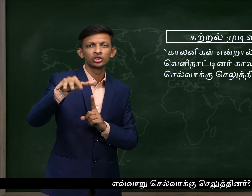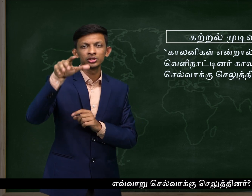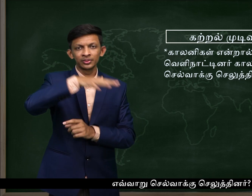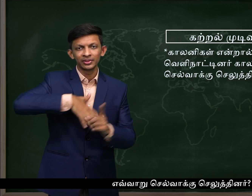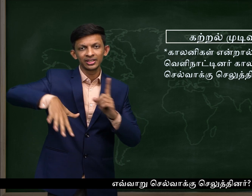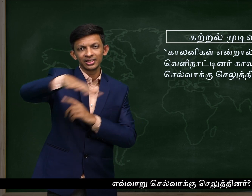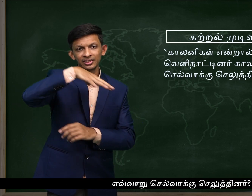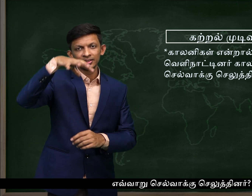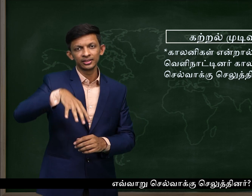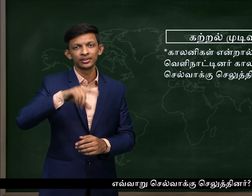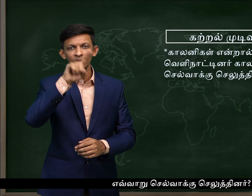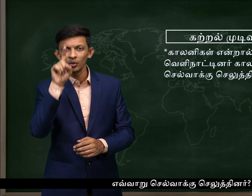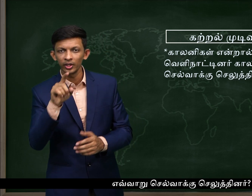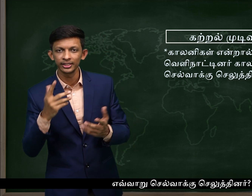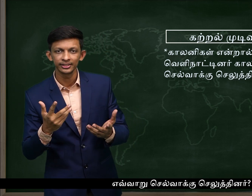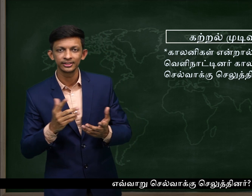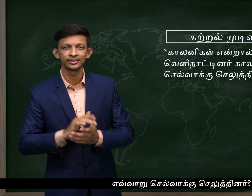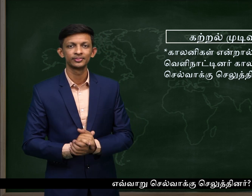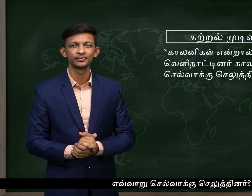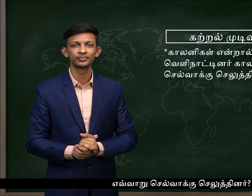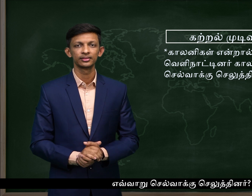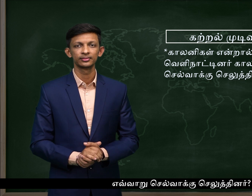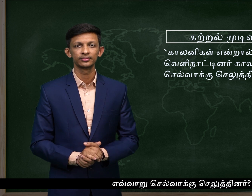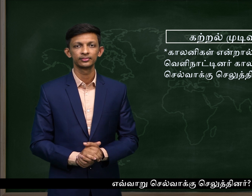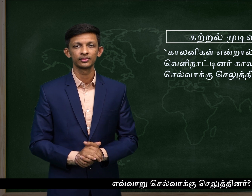எவ்வாறு செல்வாக்கு செலுத்தினர்?